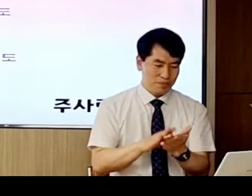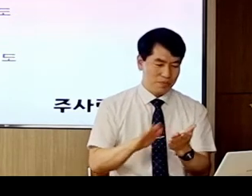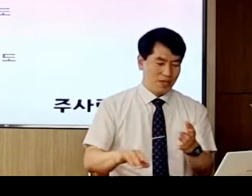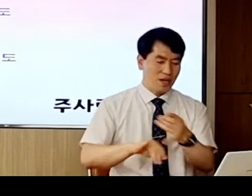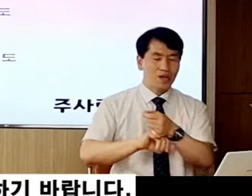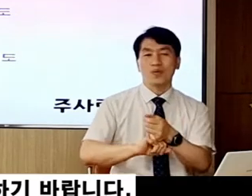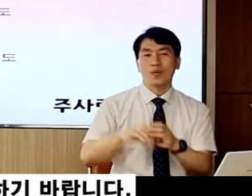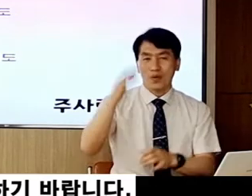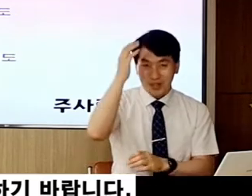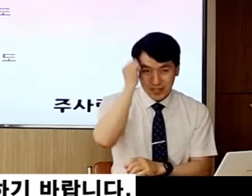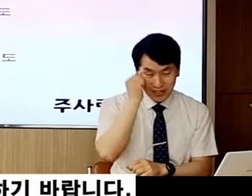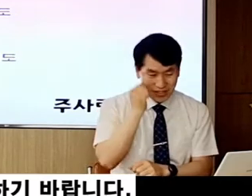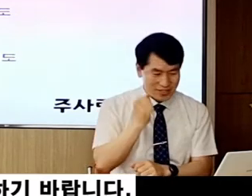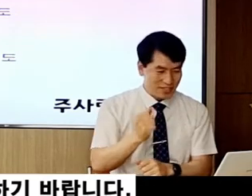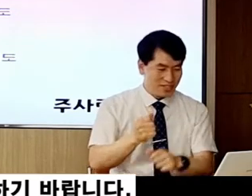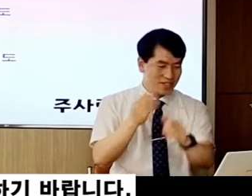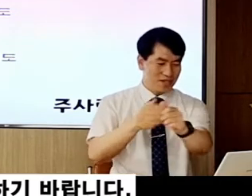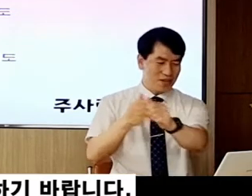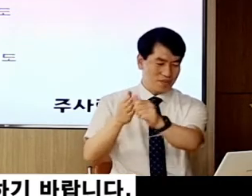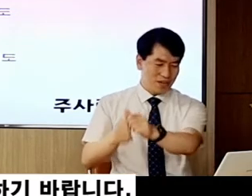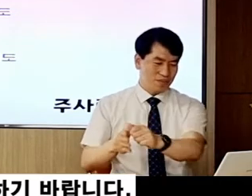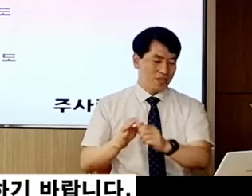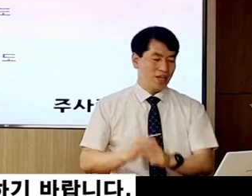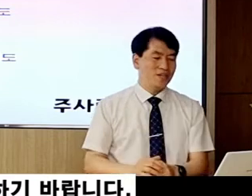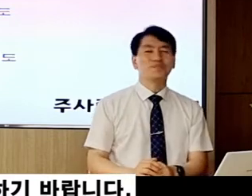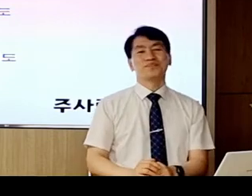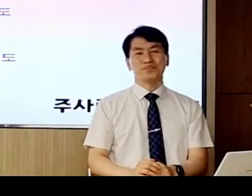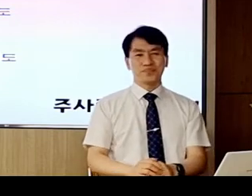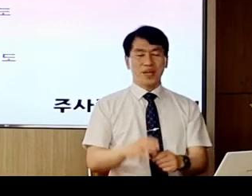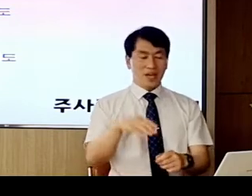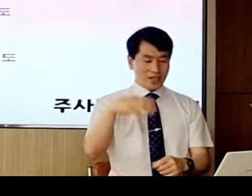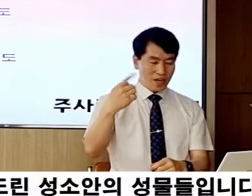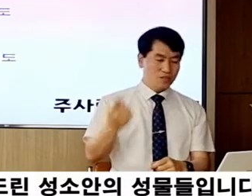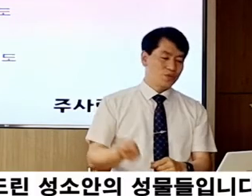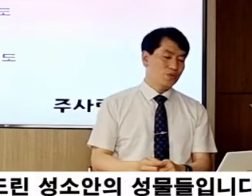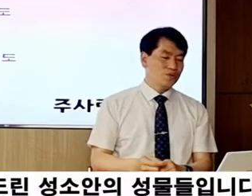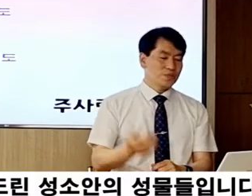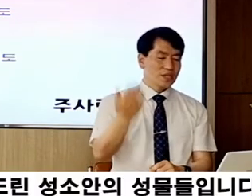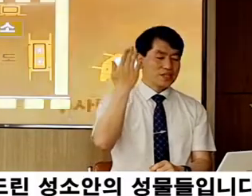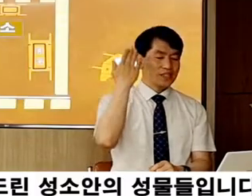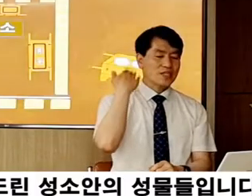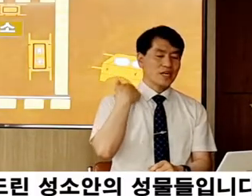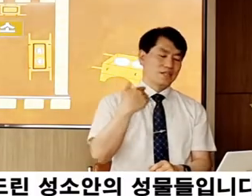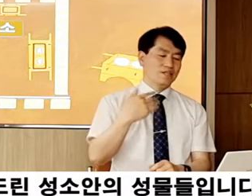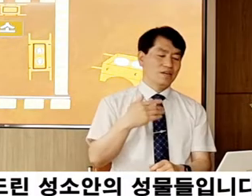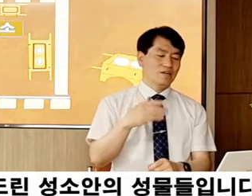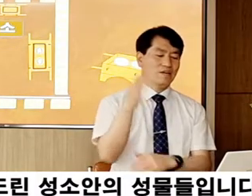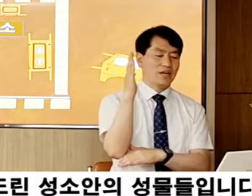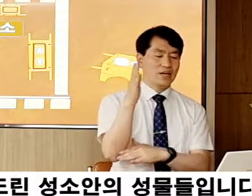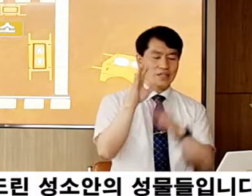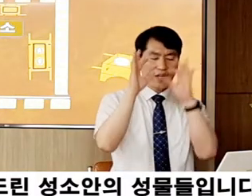기도입니다. 꼭 기억하시기를 바랍니다. 다음으로 지난 강의